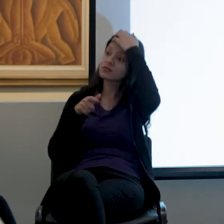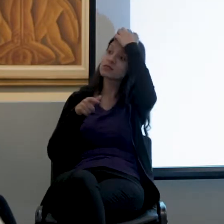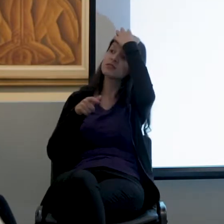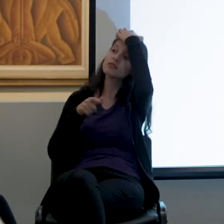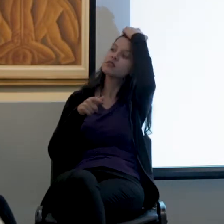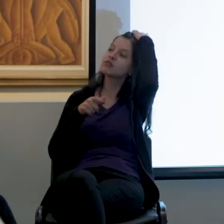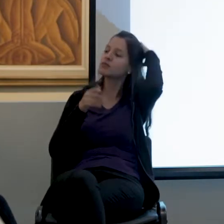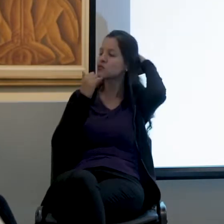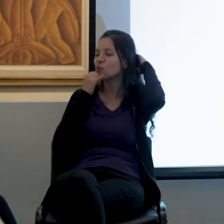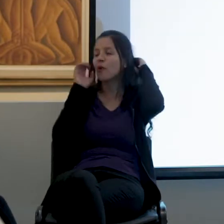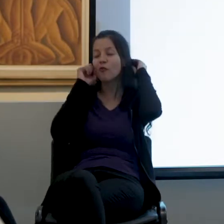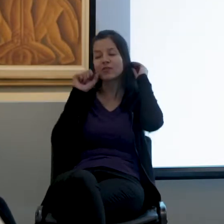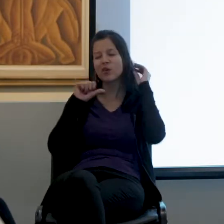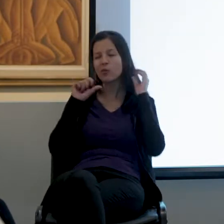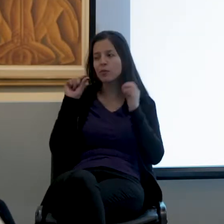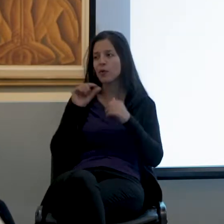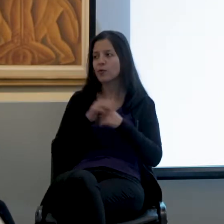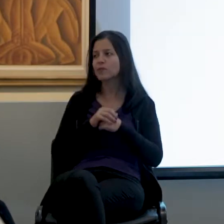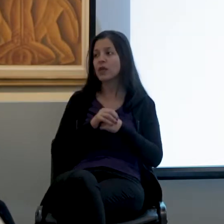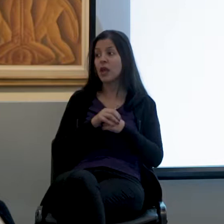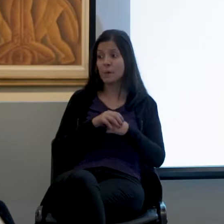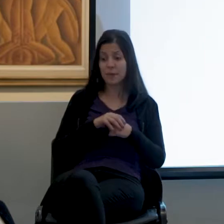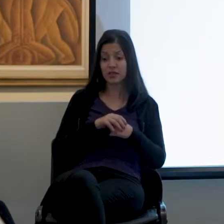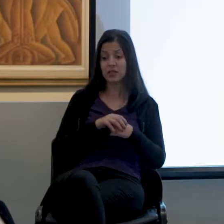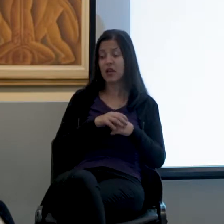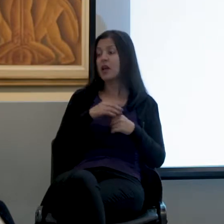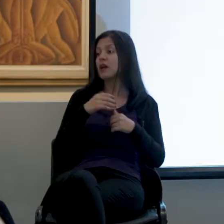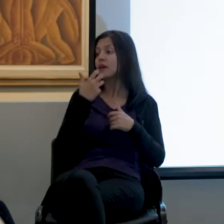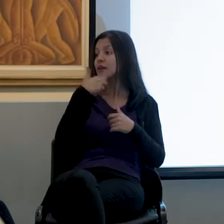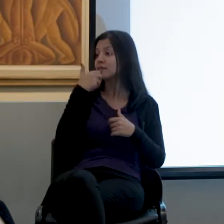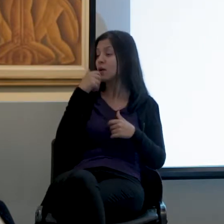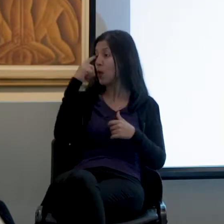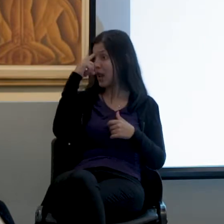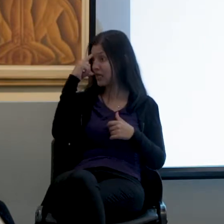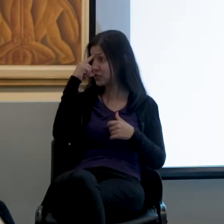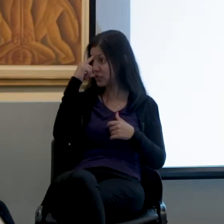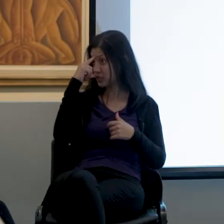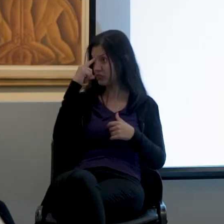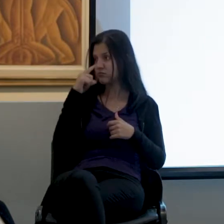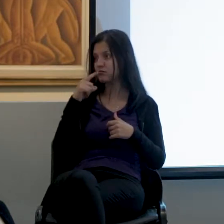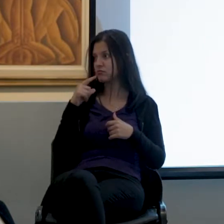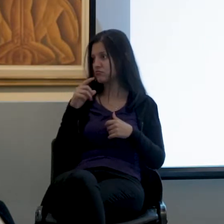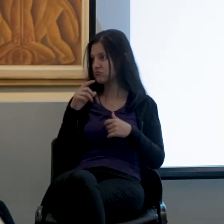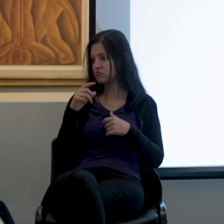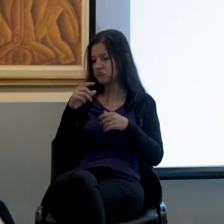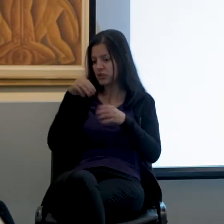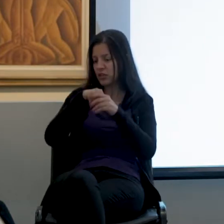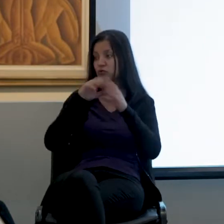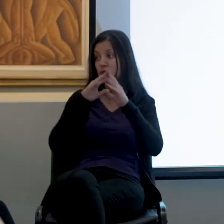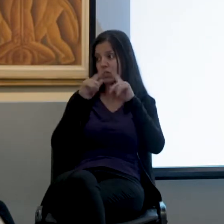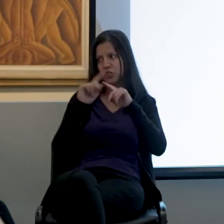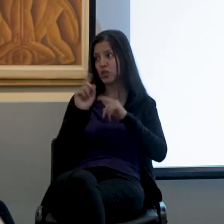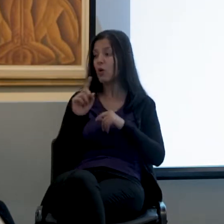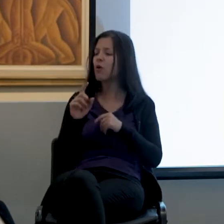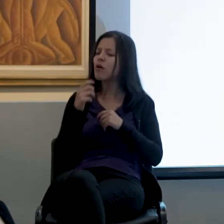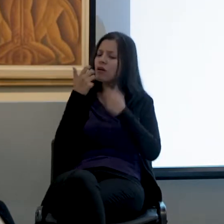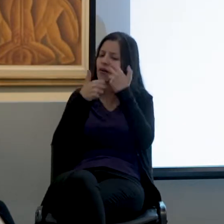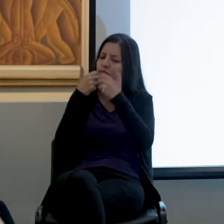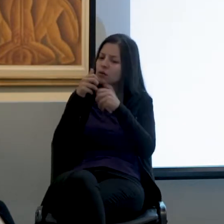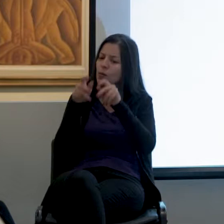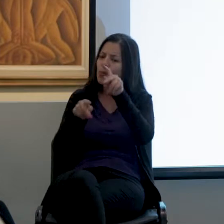não as canções em latim tradicionais da Igreja Católica, mas as canções populares mesmo, do povo,